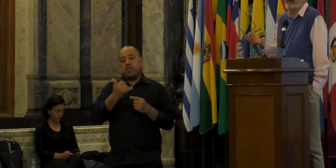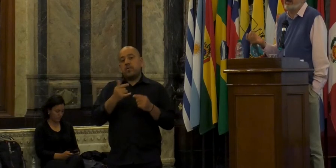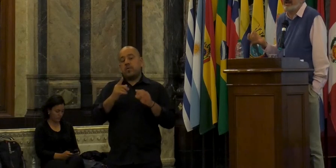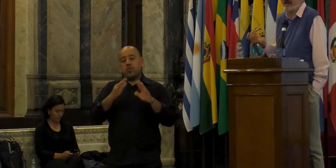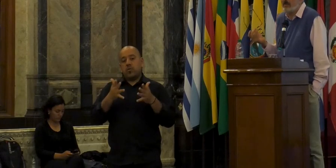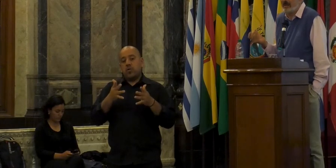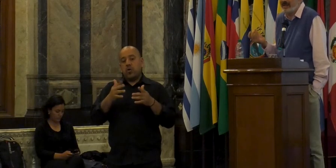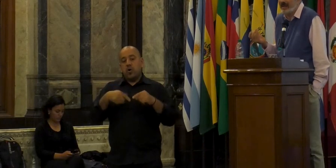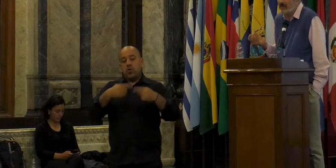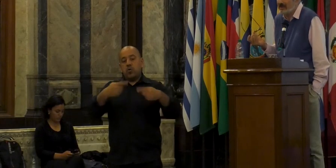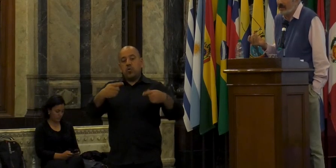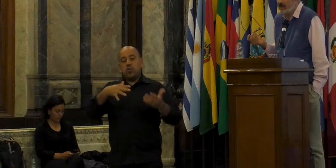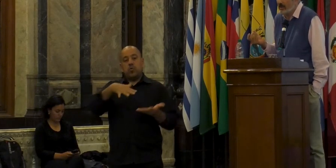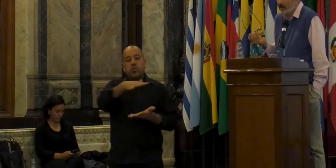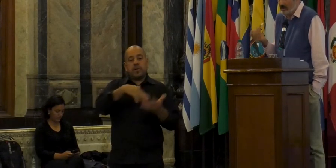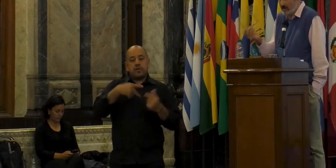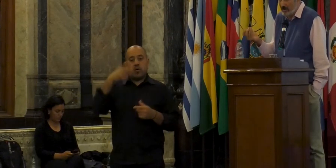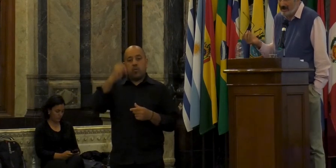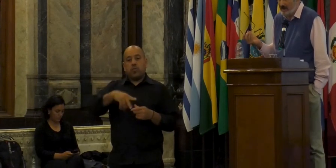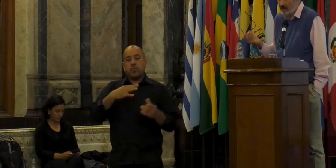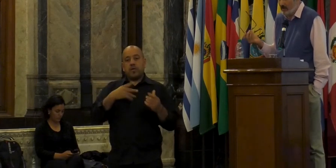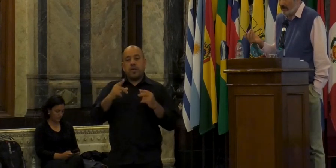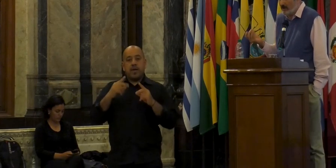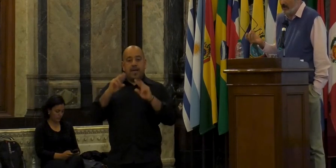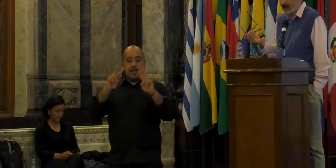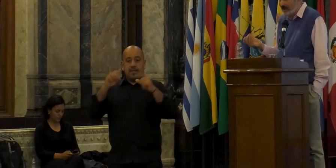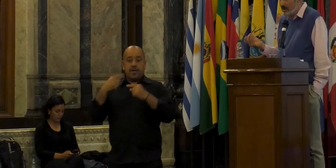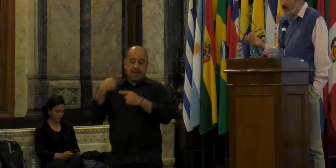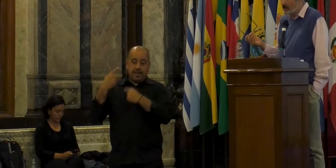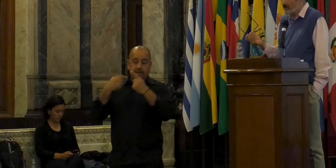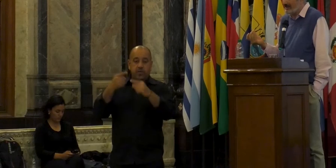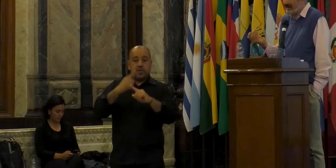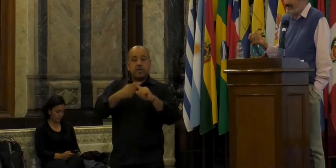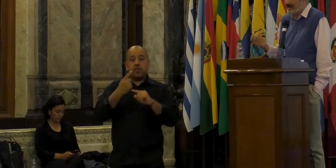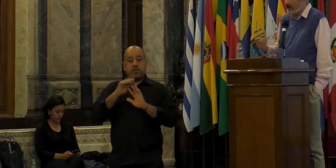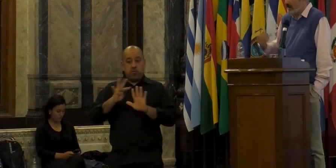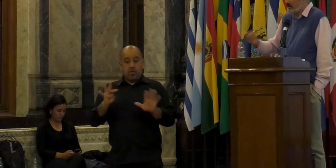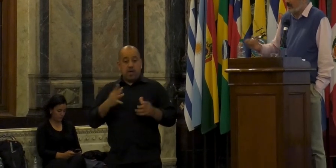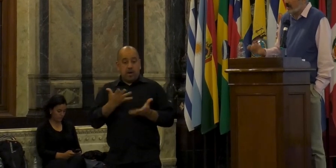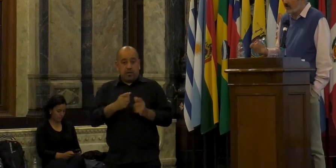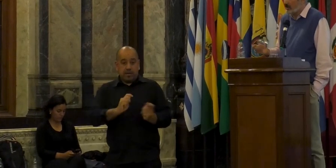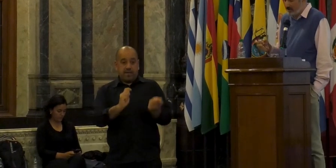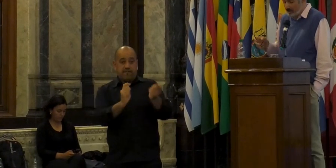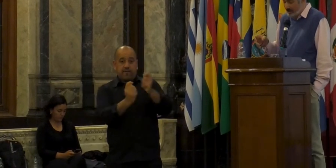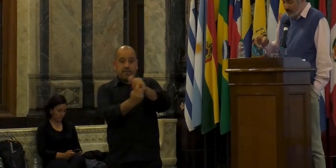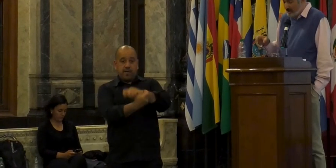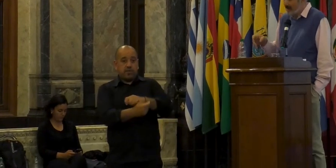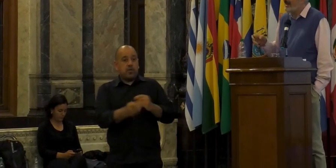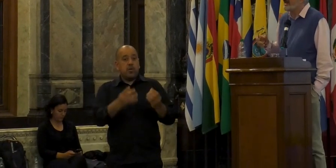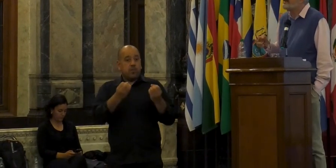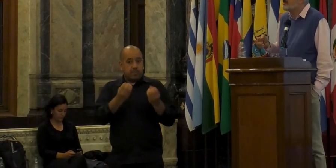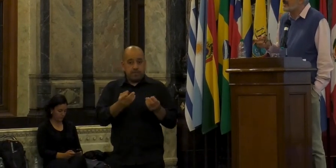que heredamos del siglo XIX sobre lo que es el espacio público, porque ha cambiado mucho, se está transformando, entre otras cosas, por esto que